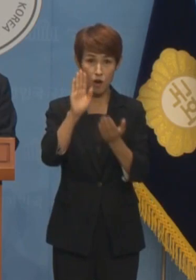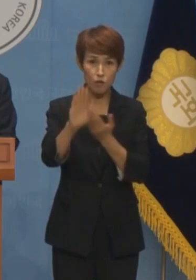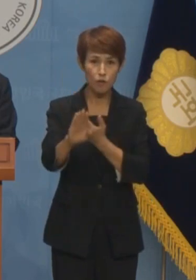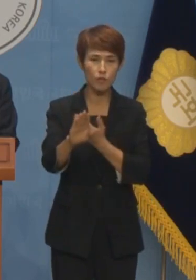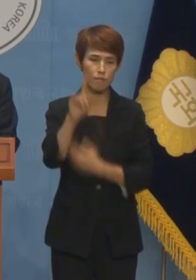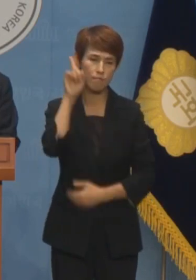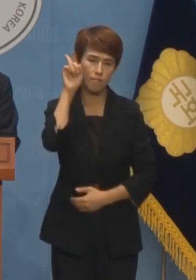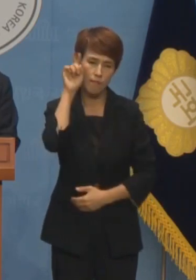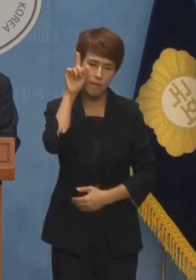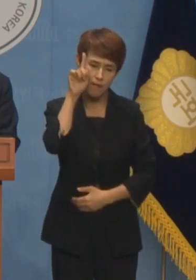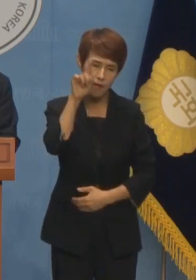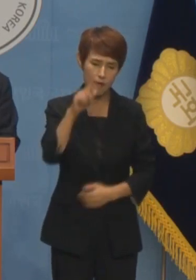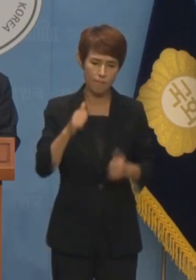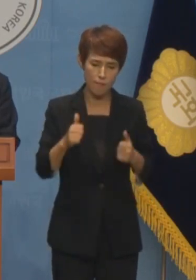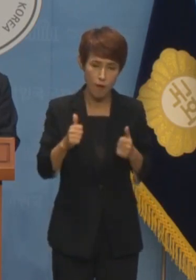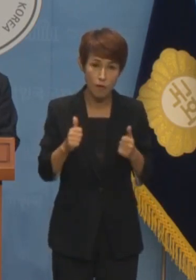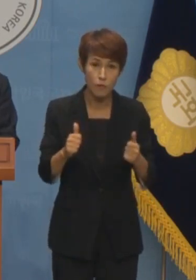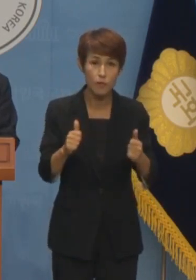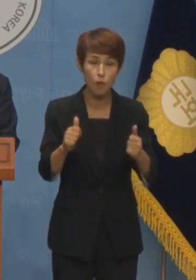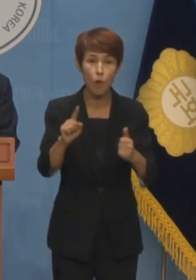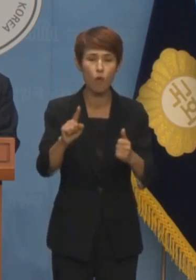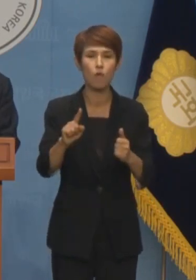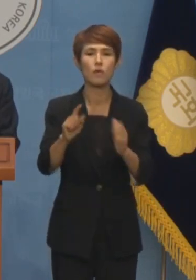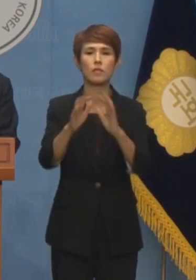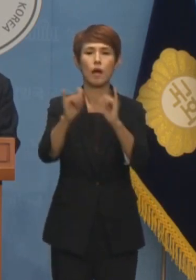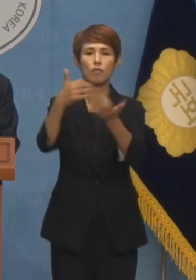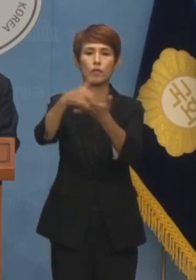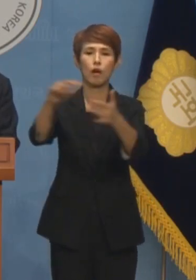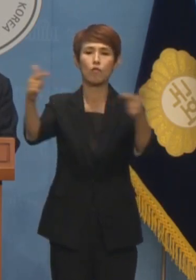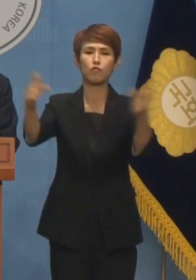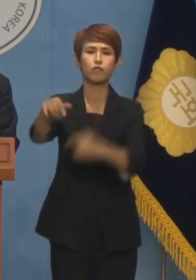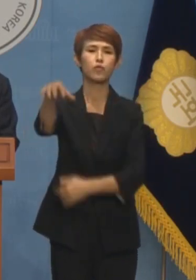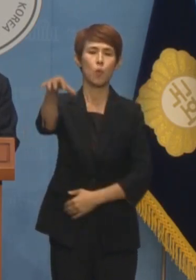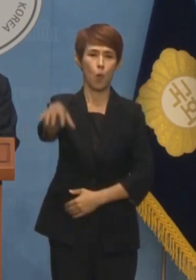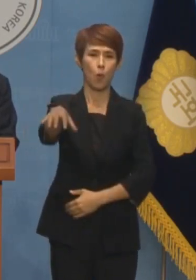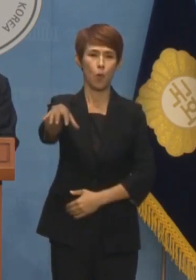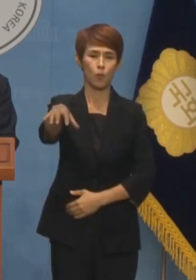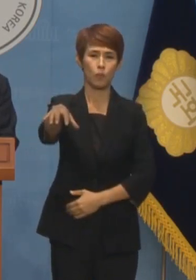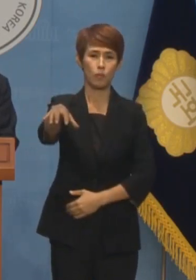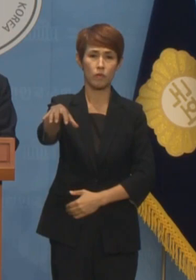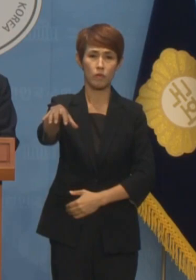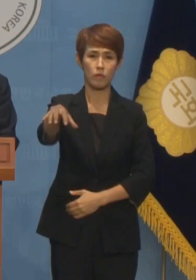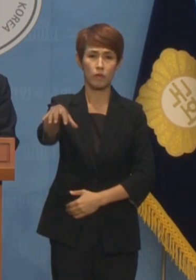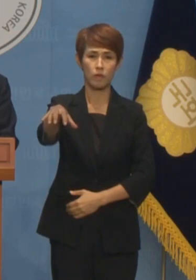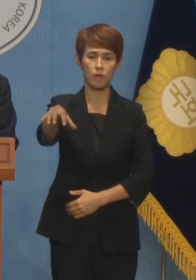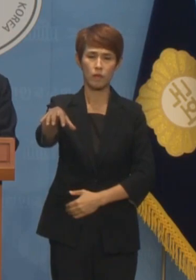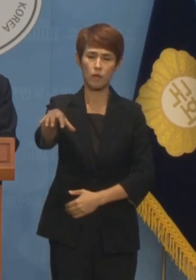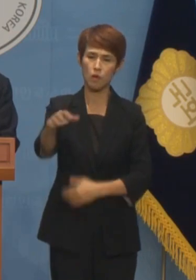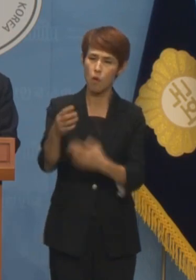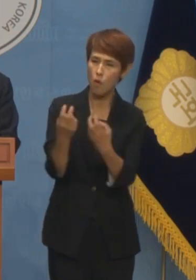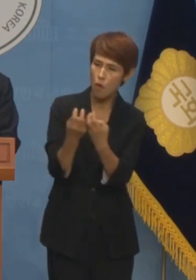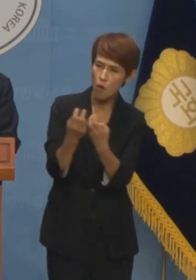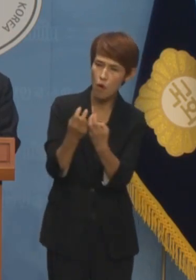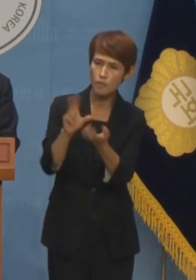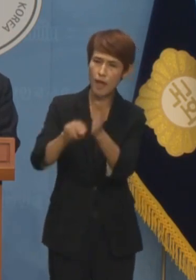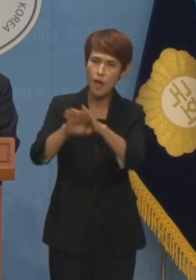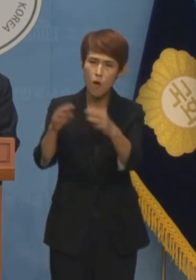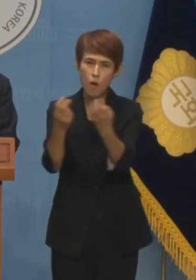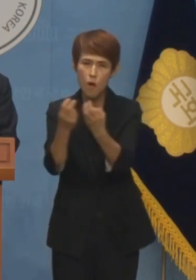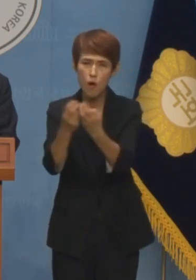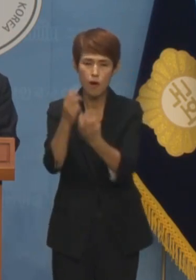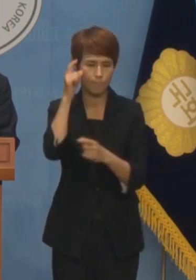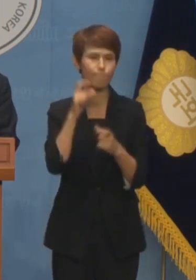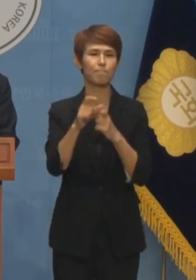새 없이 인구 감소 지역의 지방 소멸 대응에 대해 고민해 왔고